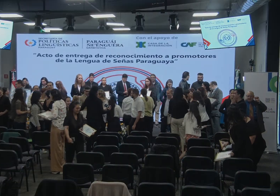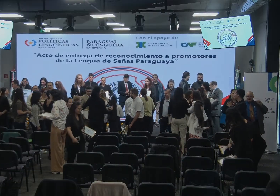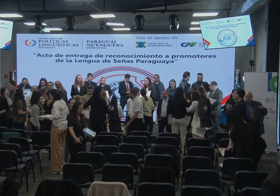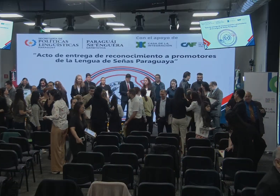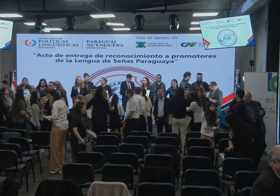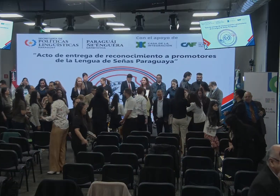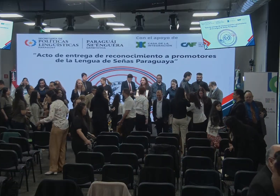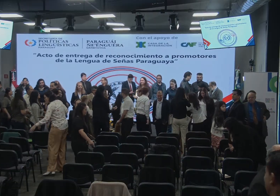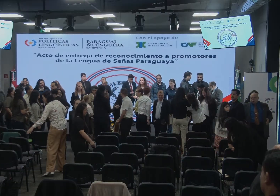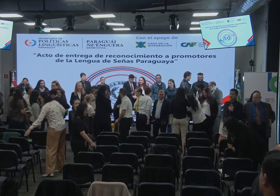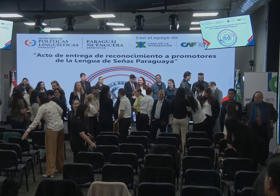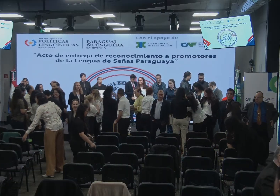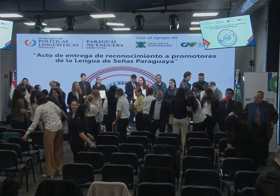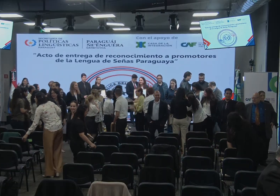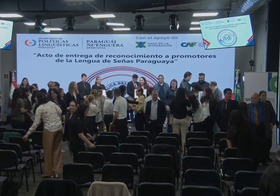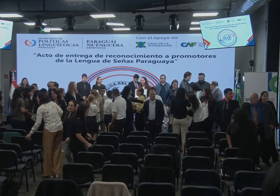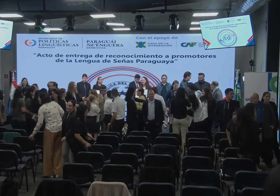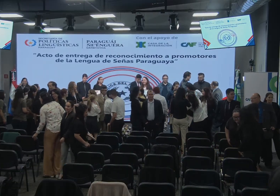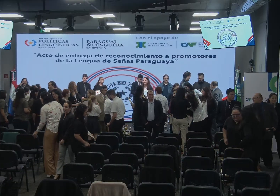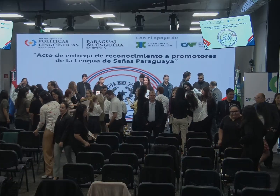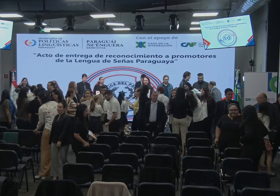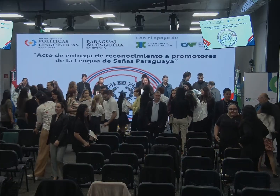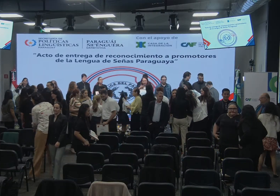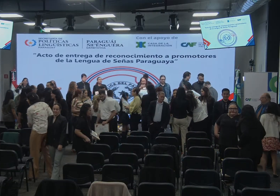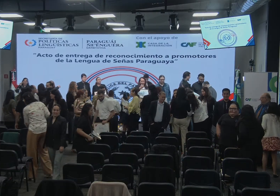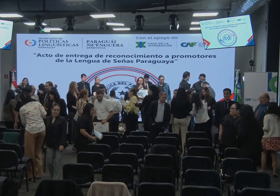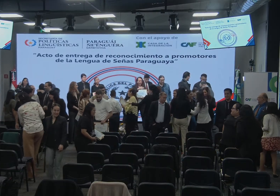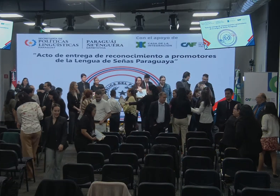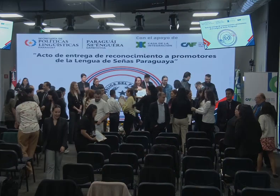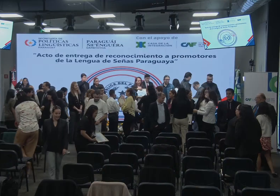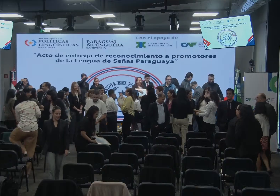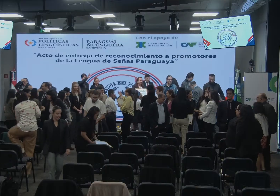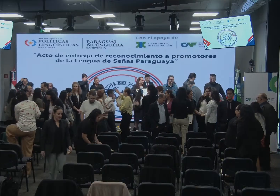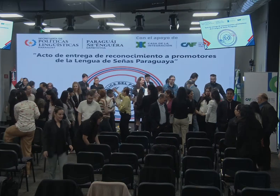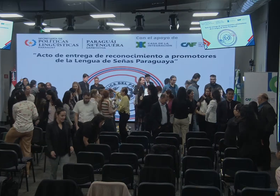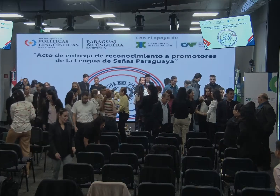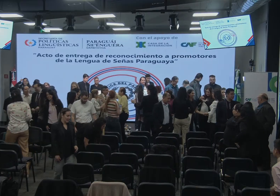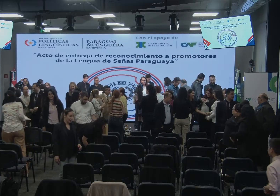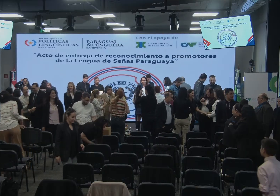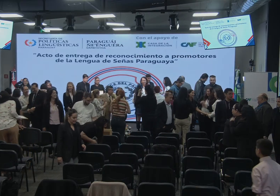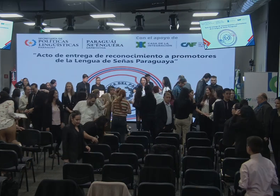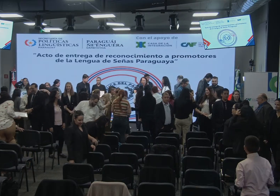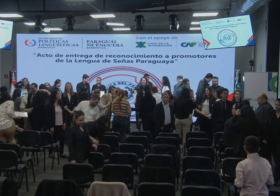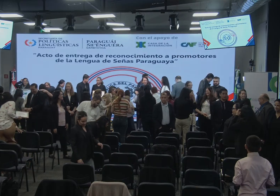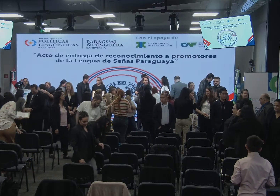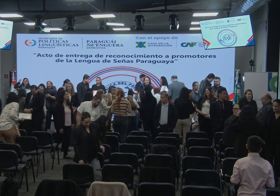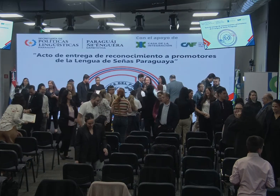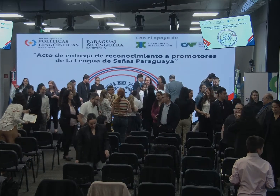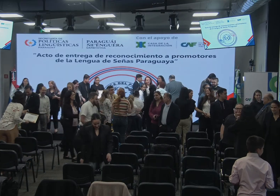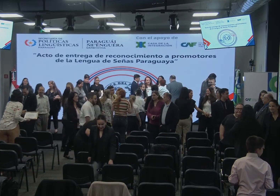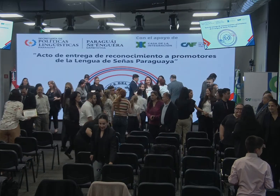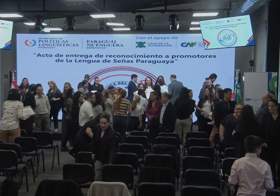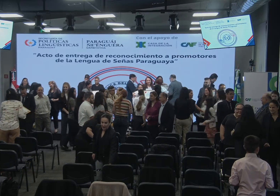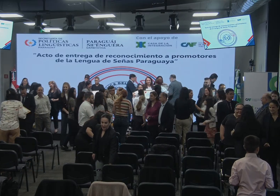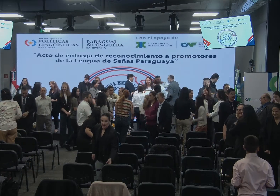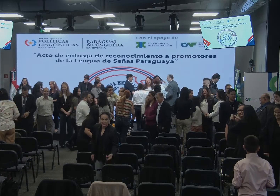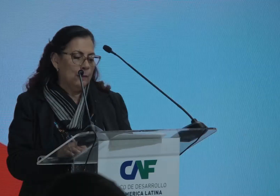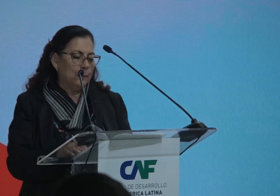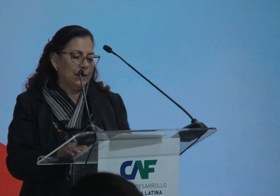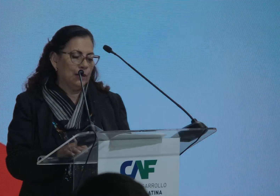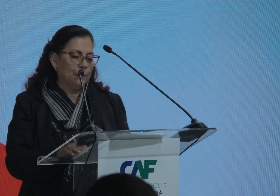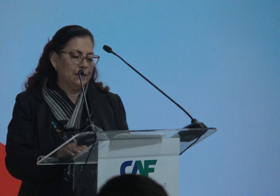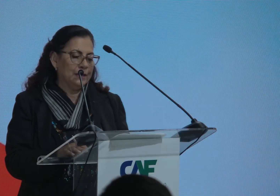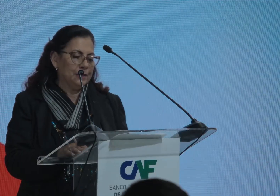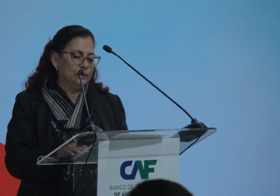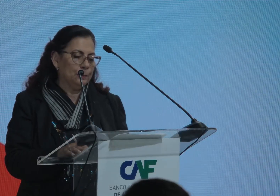paraguaya. Agradecemos infinitamente a todos los presentes y en especial a la comunidad sorda paraguaya por